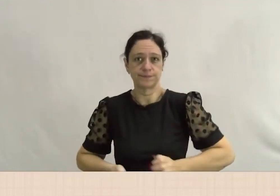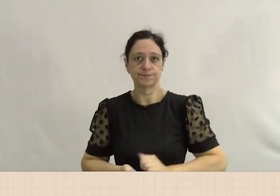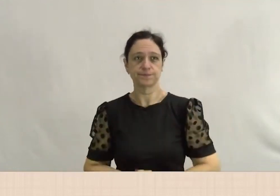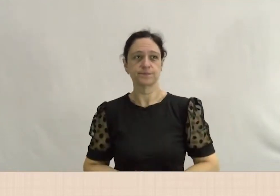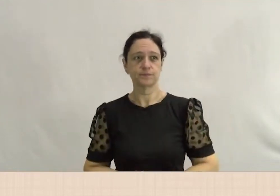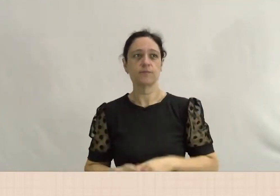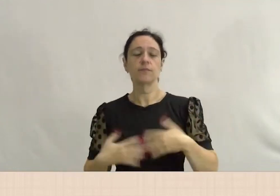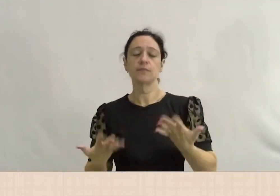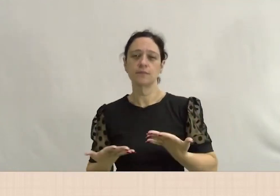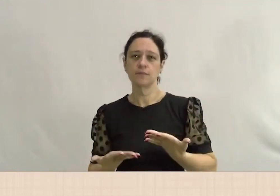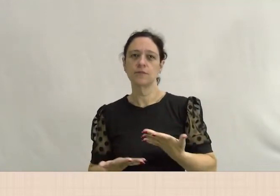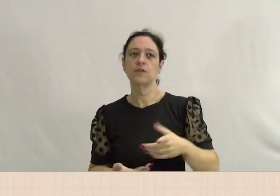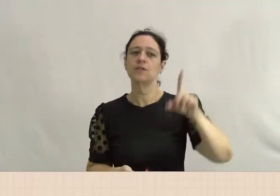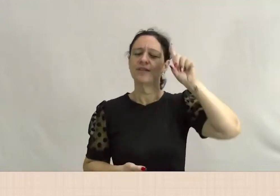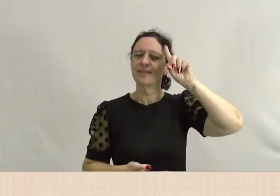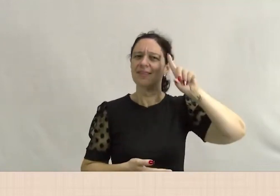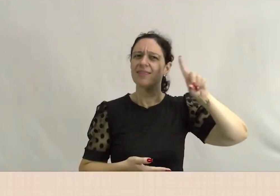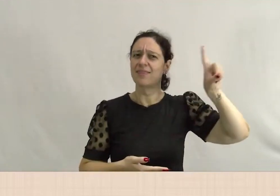Quando Deus